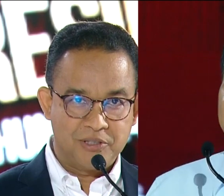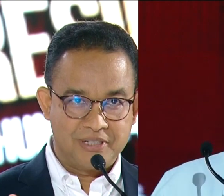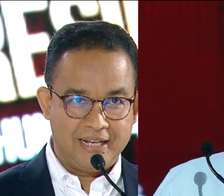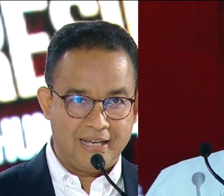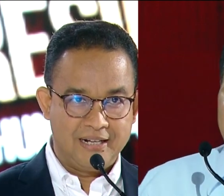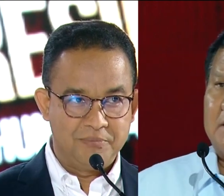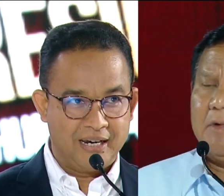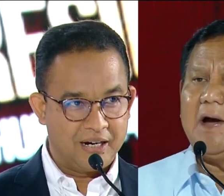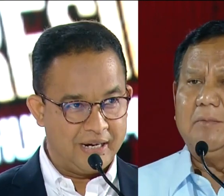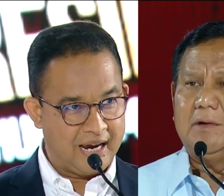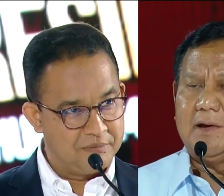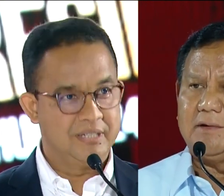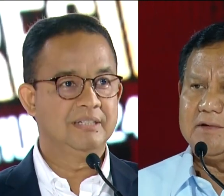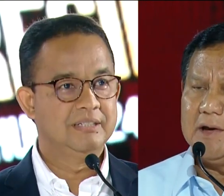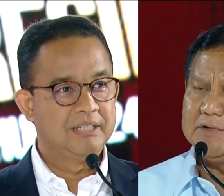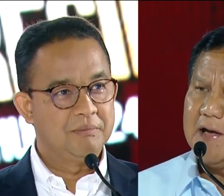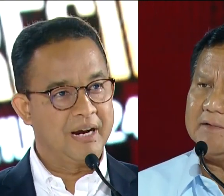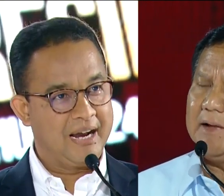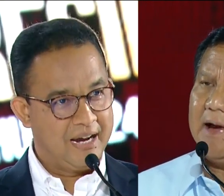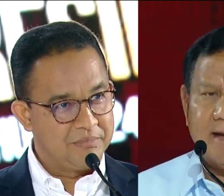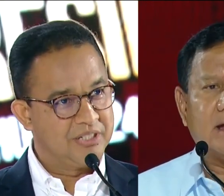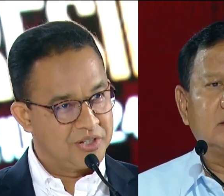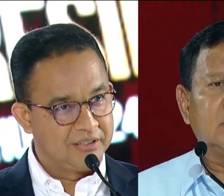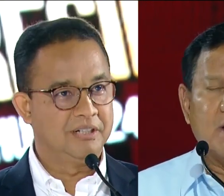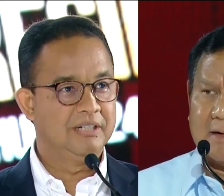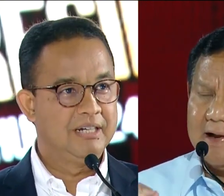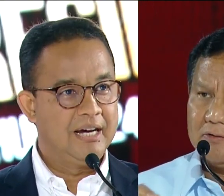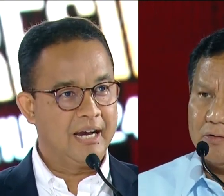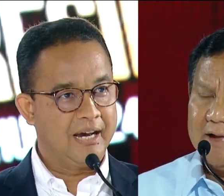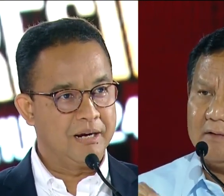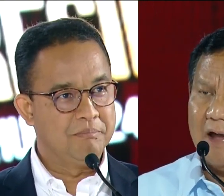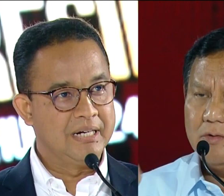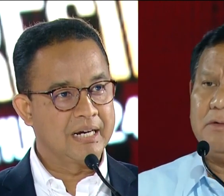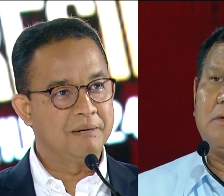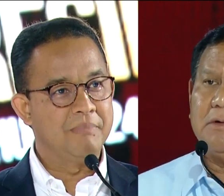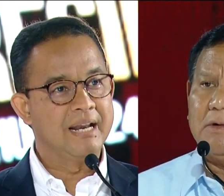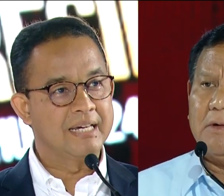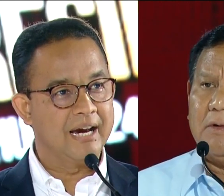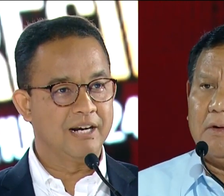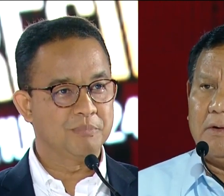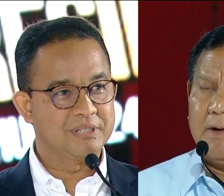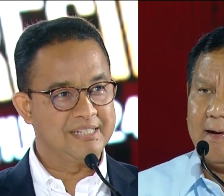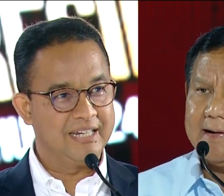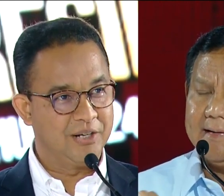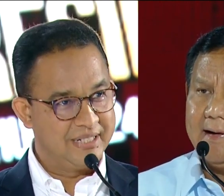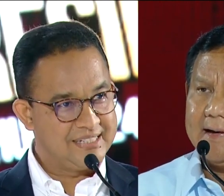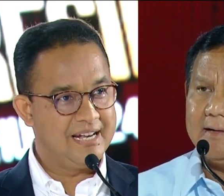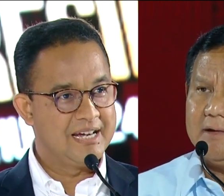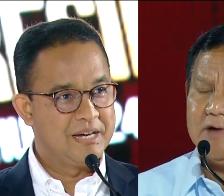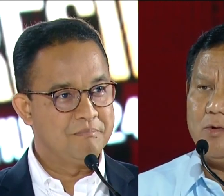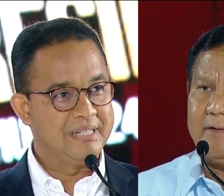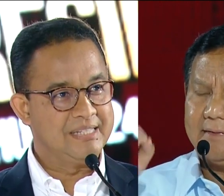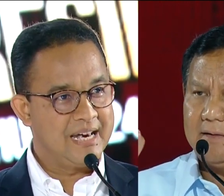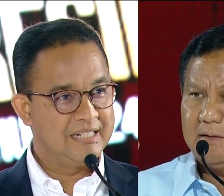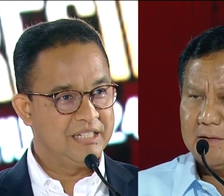menit komisioner KPU RI augus melias mengatakan total durasi debat secara keseluruhan tidak mengalami